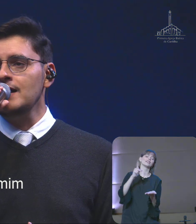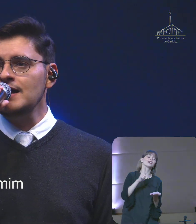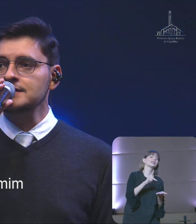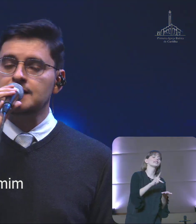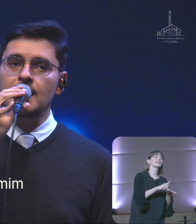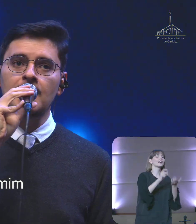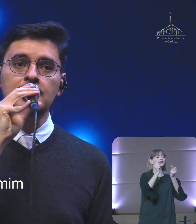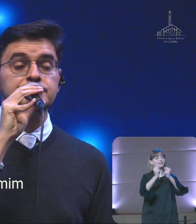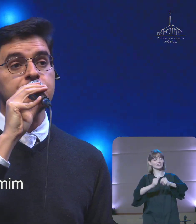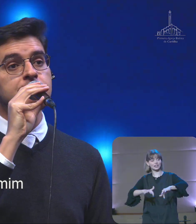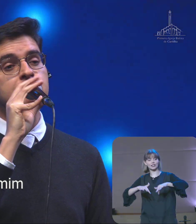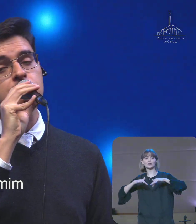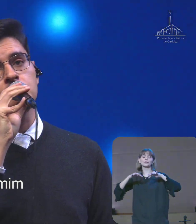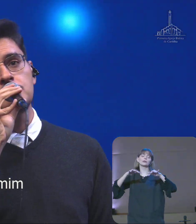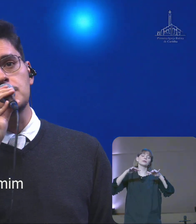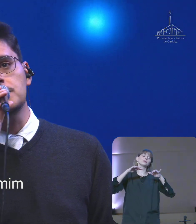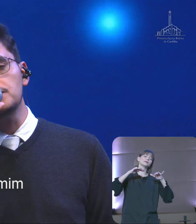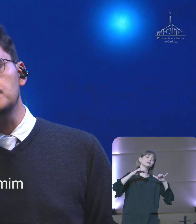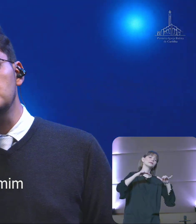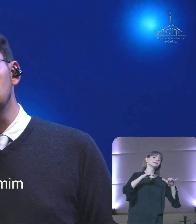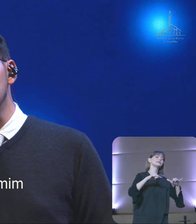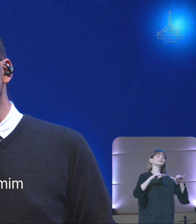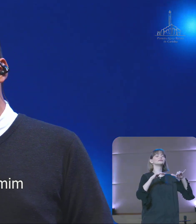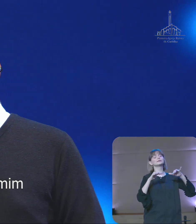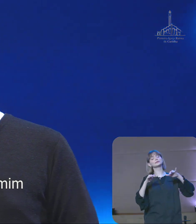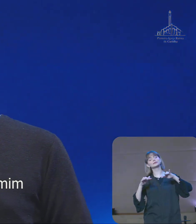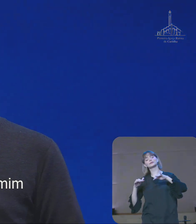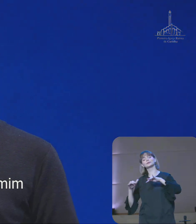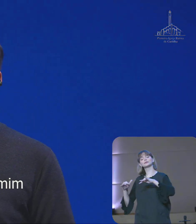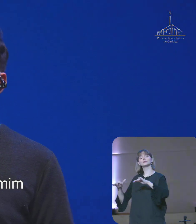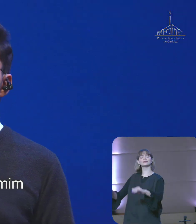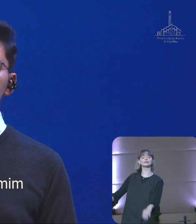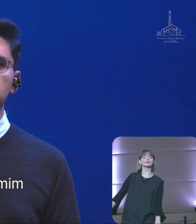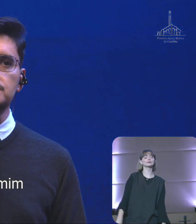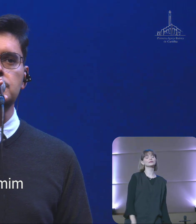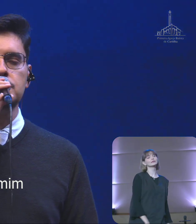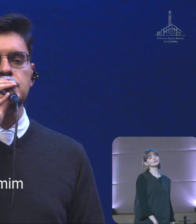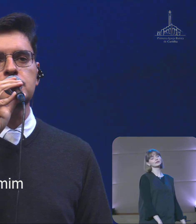a verdade e luz.